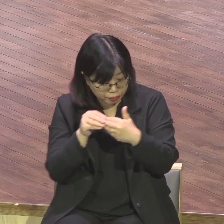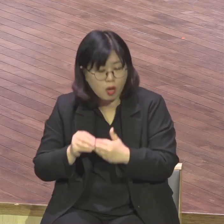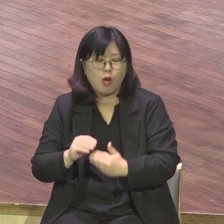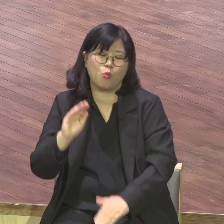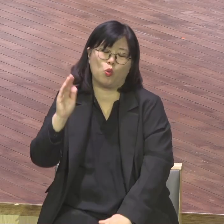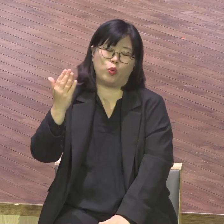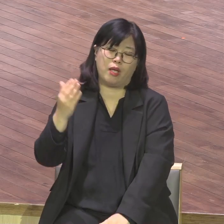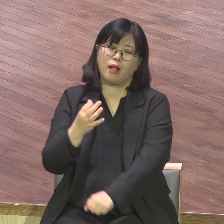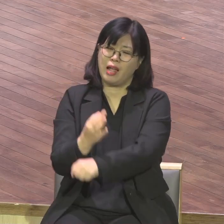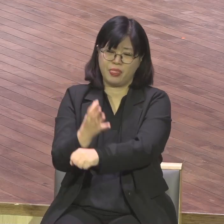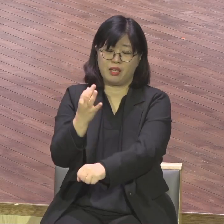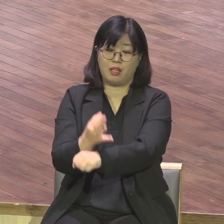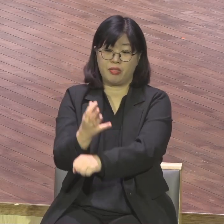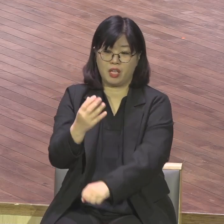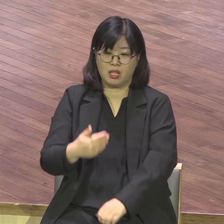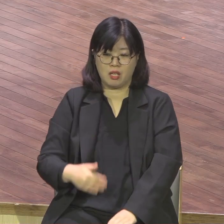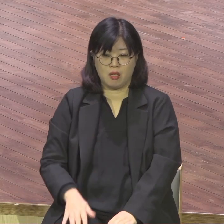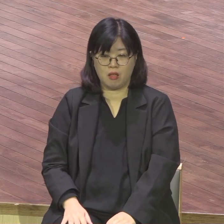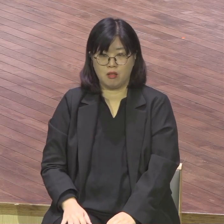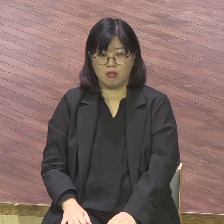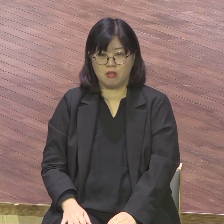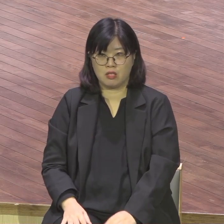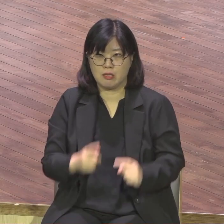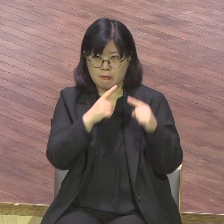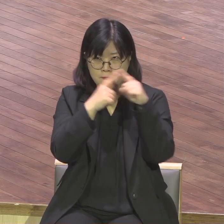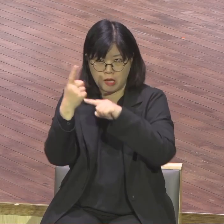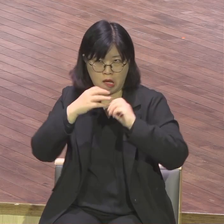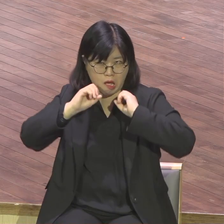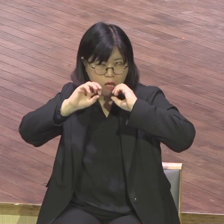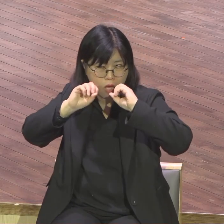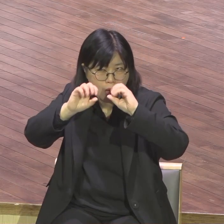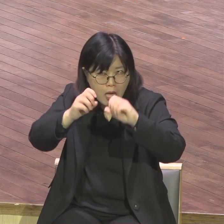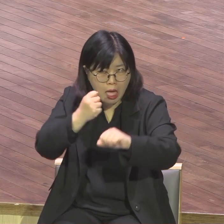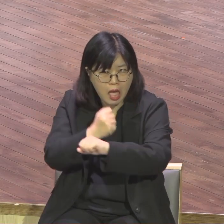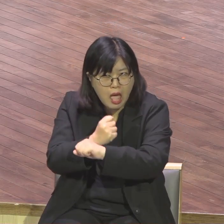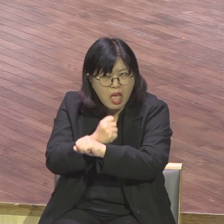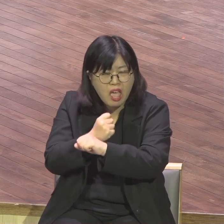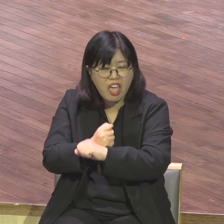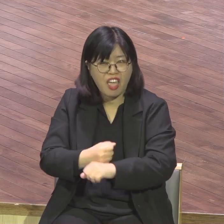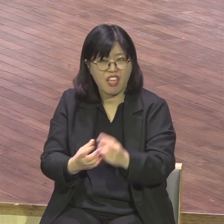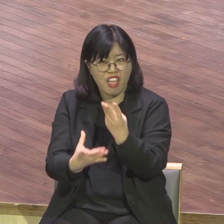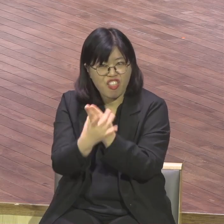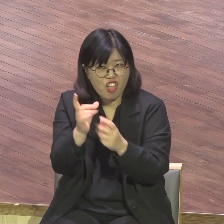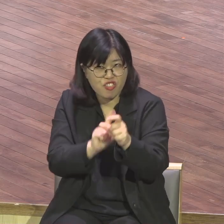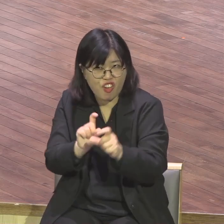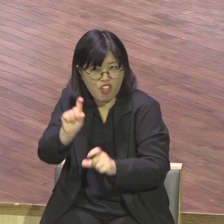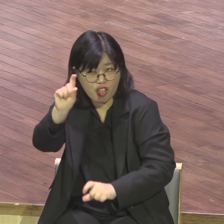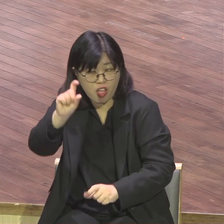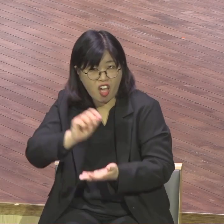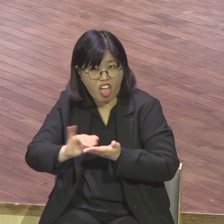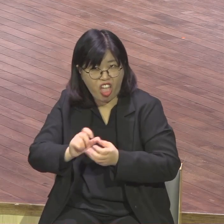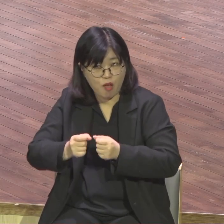것이 바로 본문에서 말하는 언급하고 있는 것이지만 내가 평강의 열매를 맺는 삶을 살 때